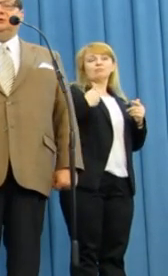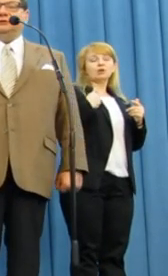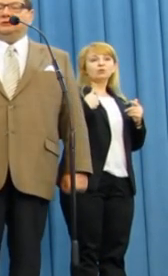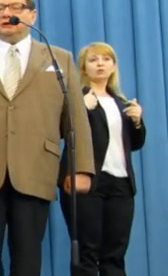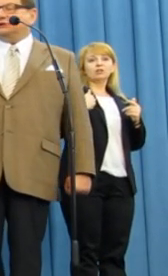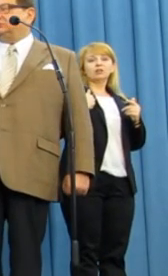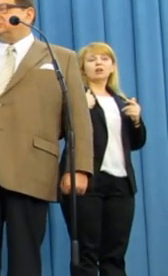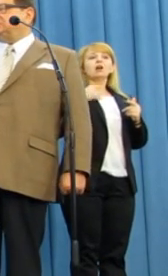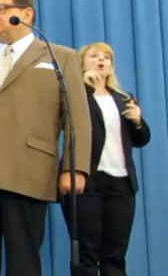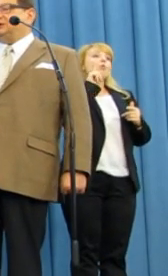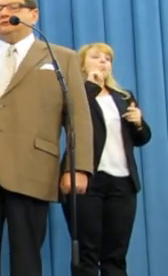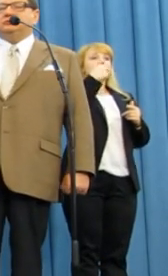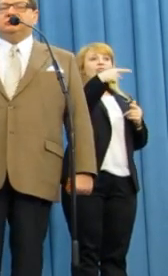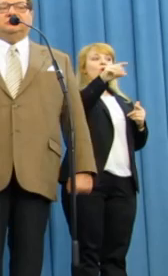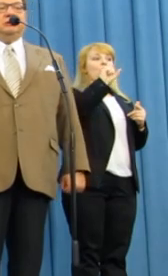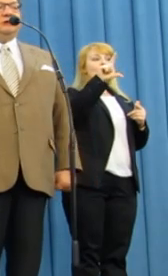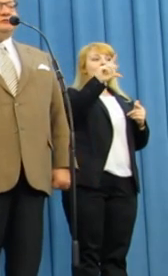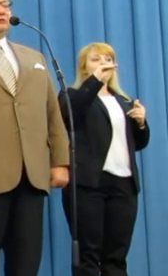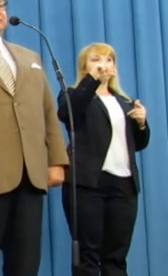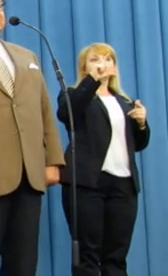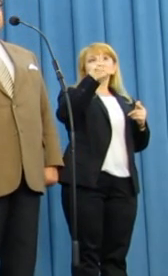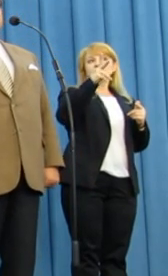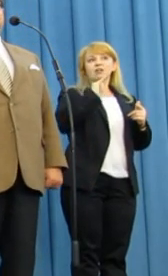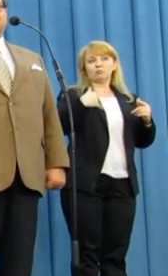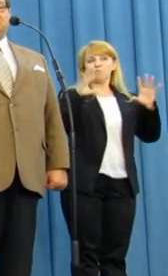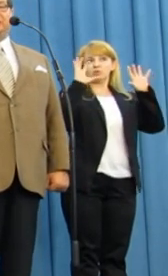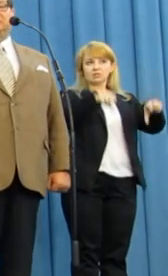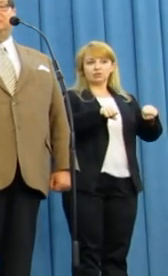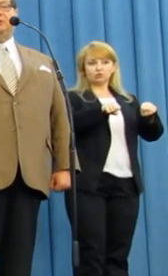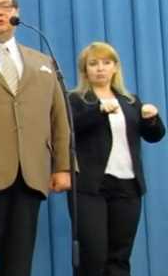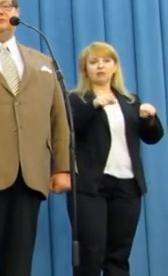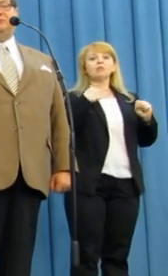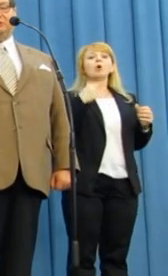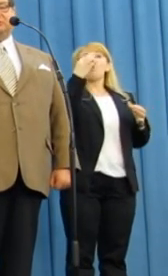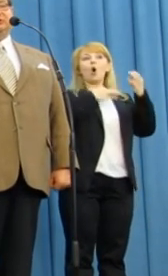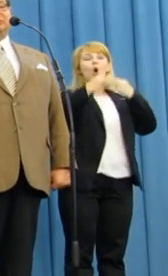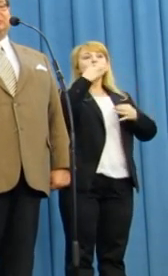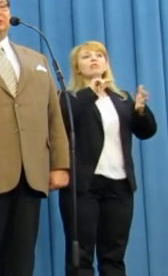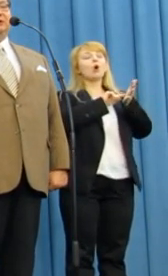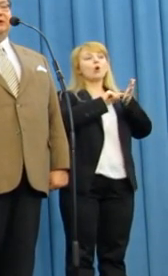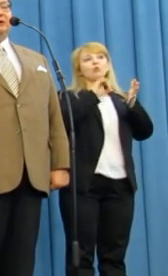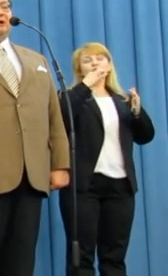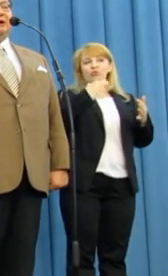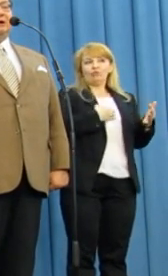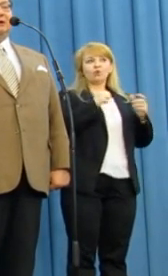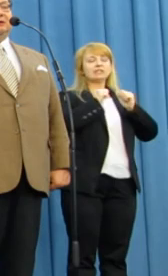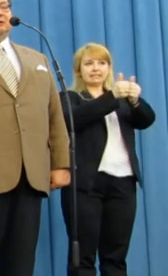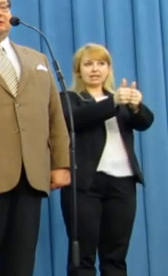bezspornie, Andrzej Dołecki udawał się w celu wyrażenia swoich poglądów politycznych